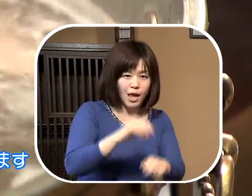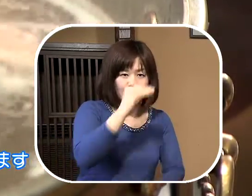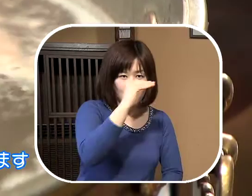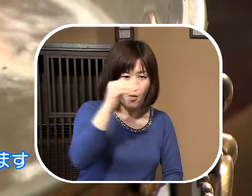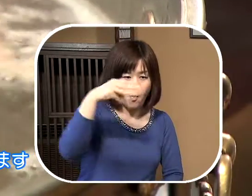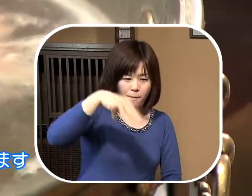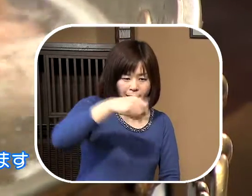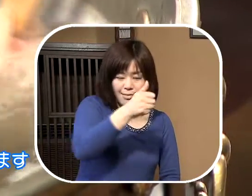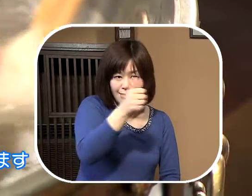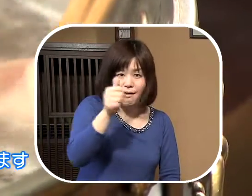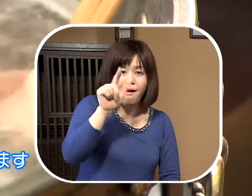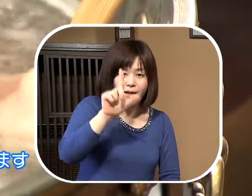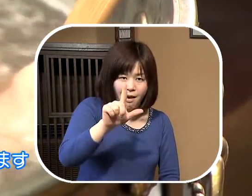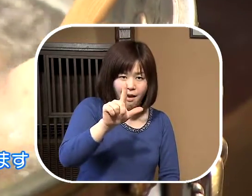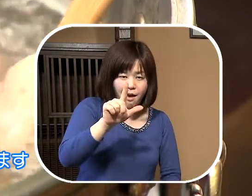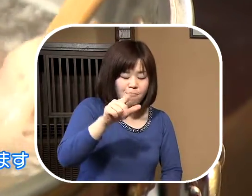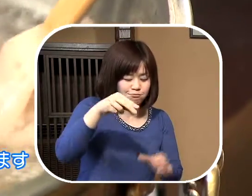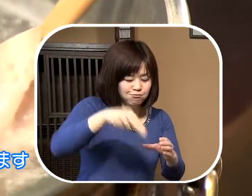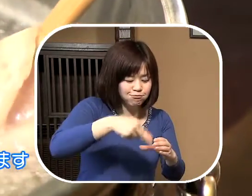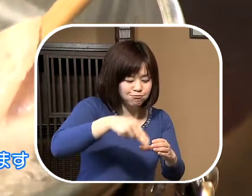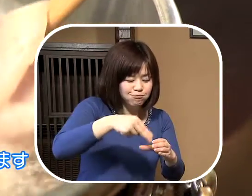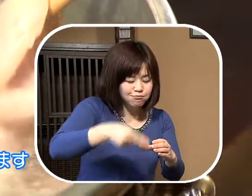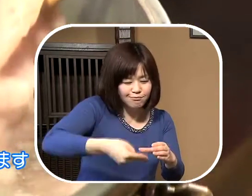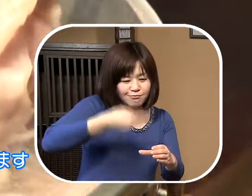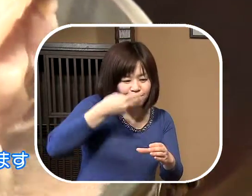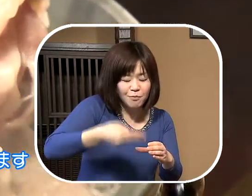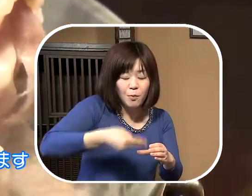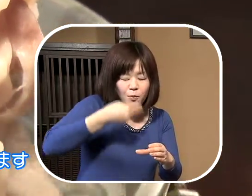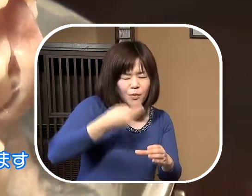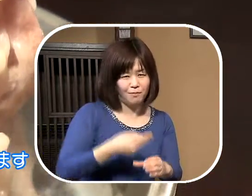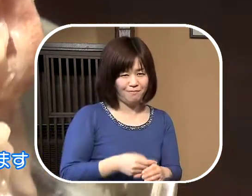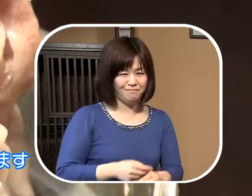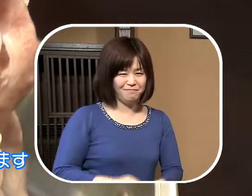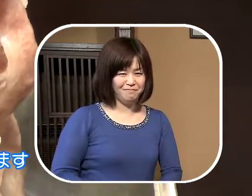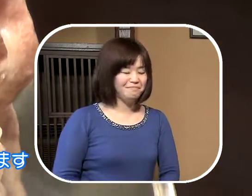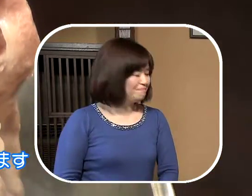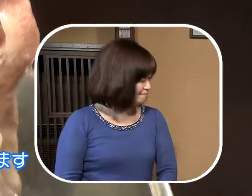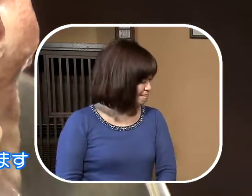特製ごまだれをつけていただきます。